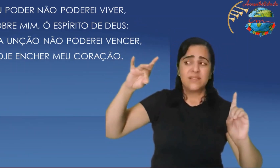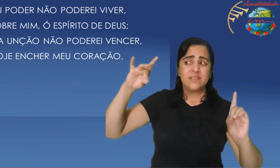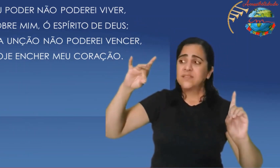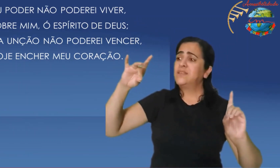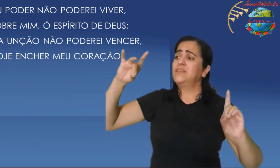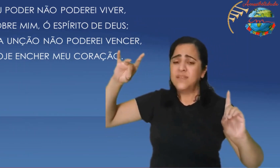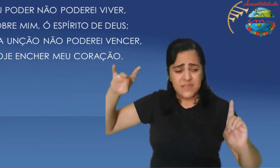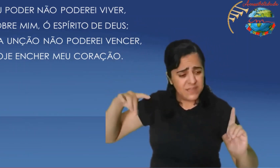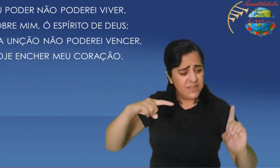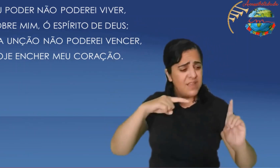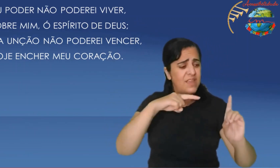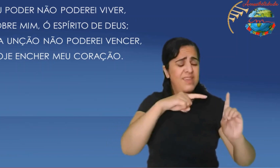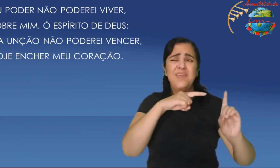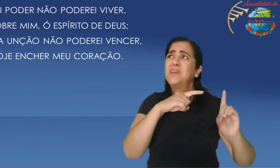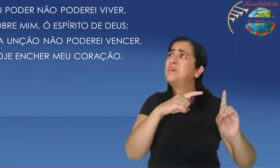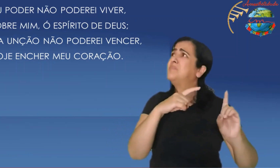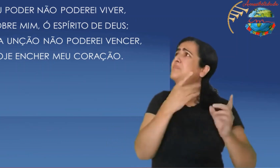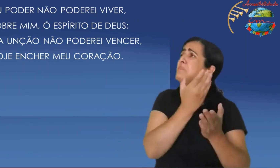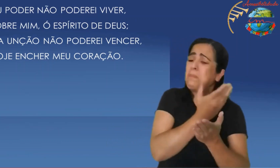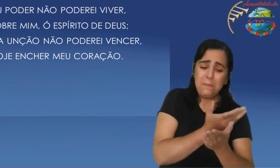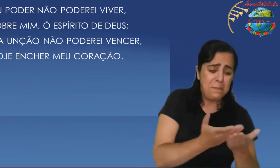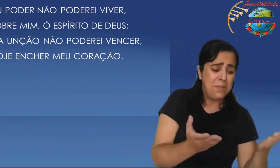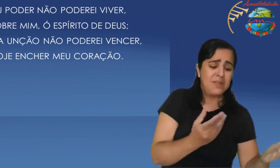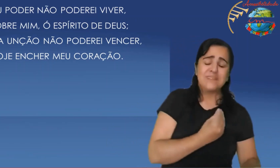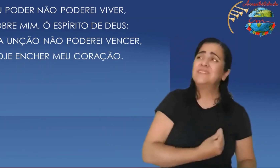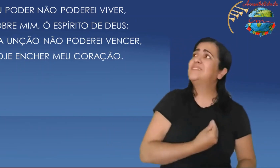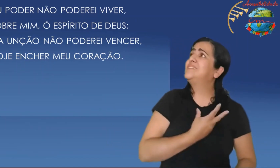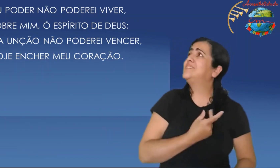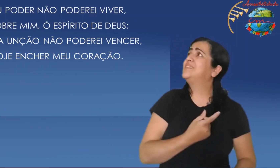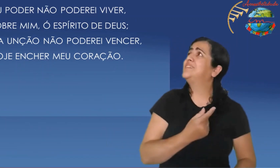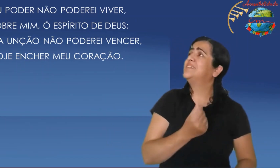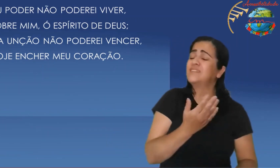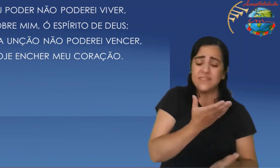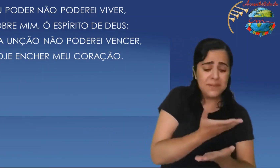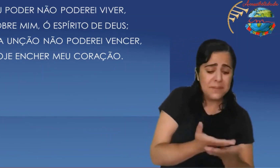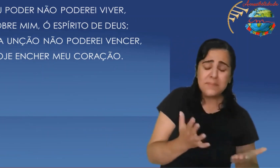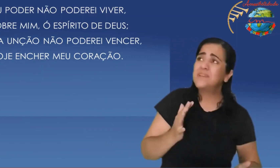não poderei vencer.